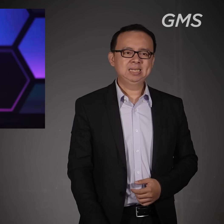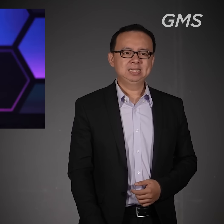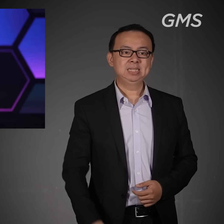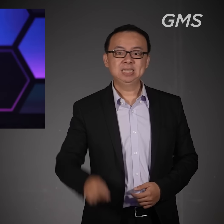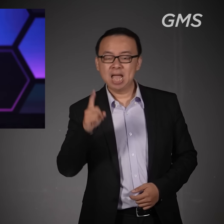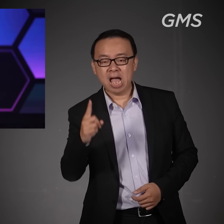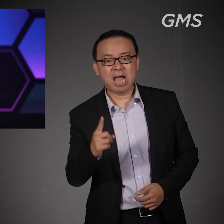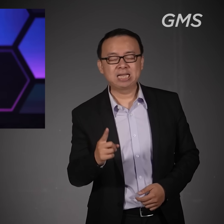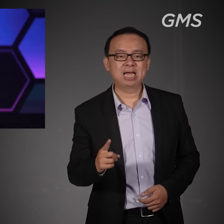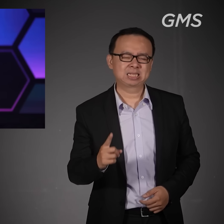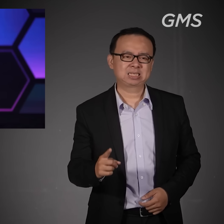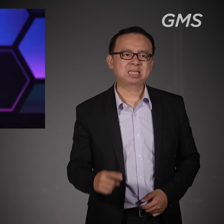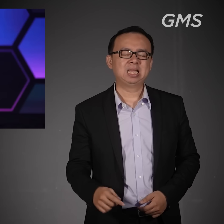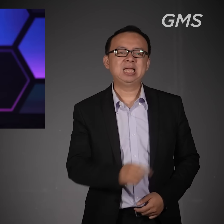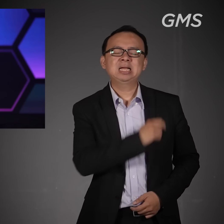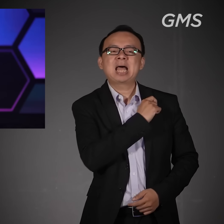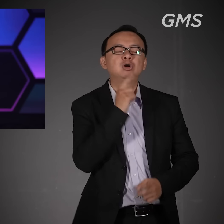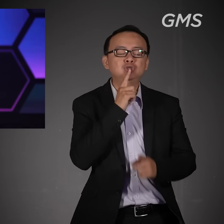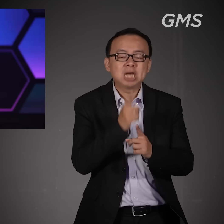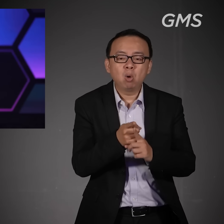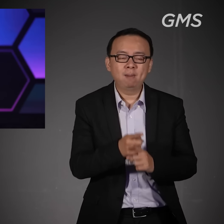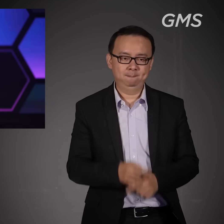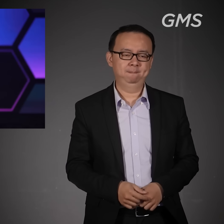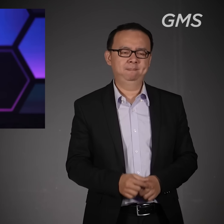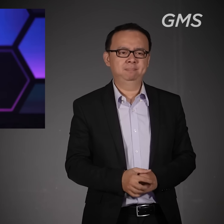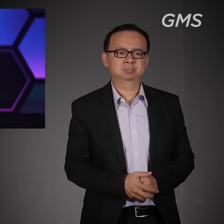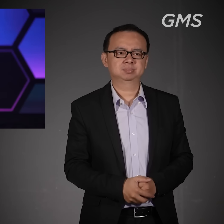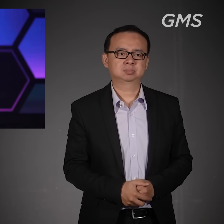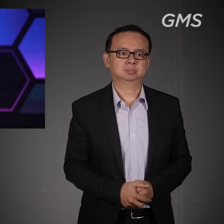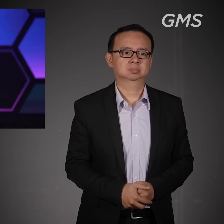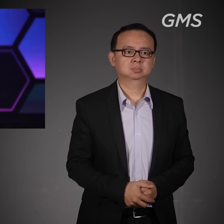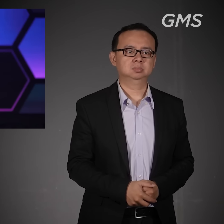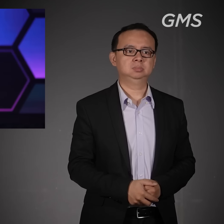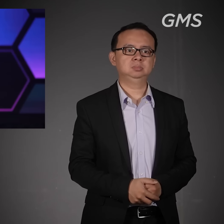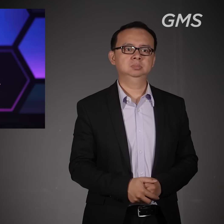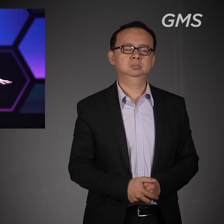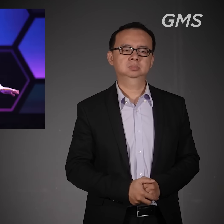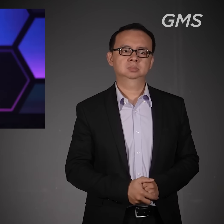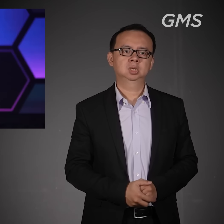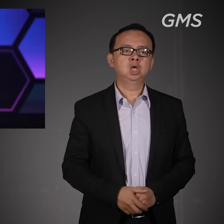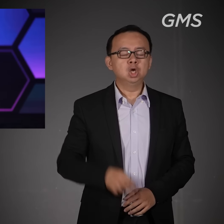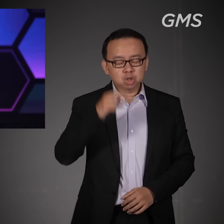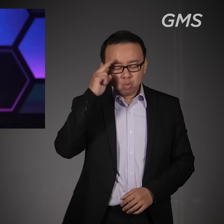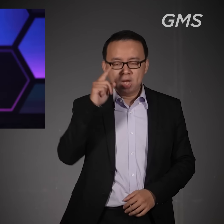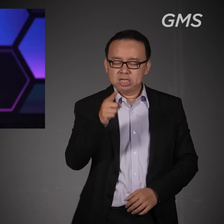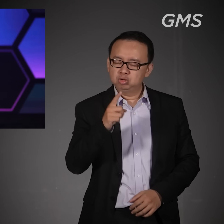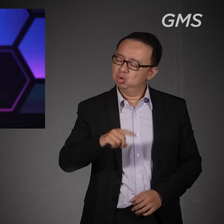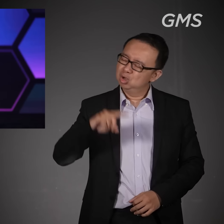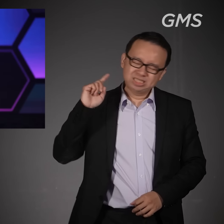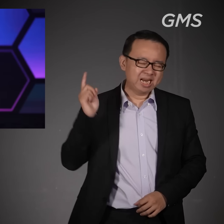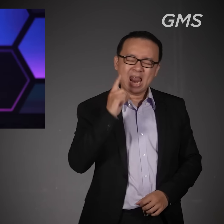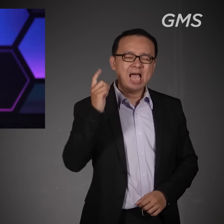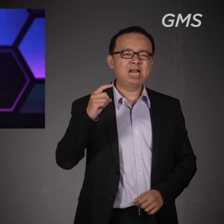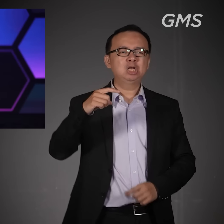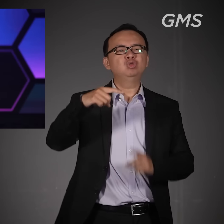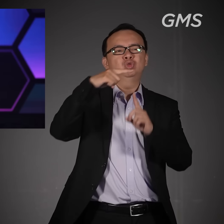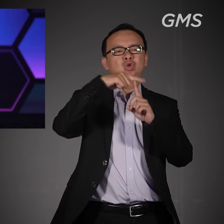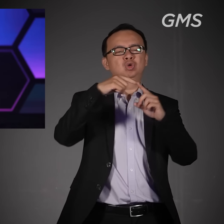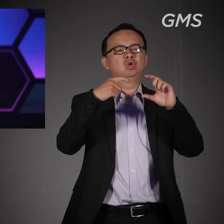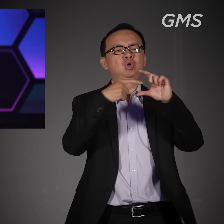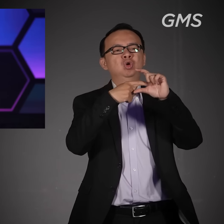Ada ketertiban. Karena Allah kita itu bukan sumber kekacauan. Dia selalu tertib. Kita diajari